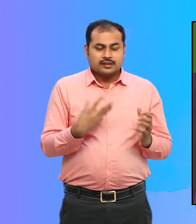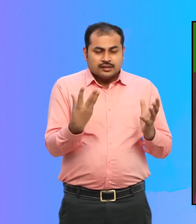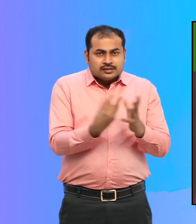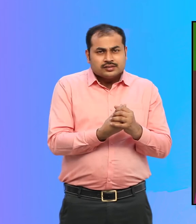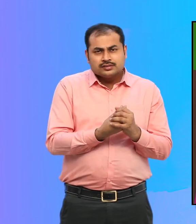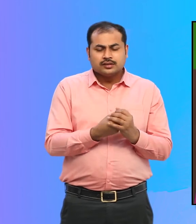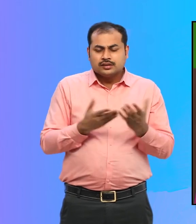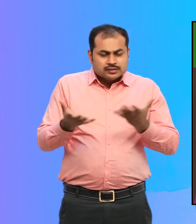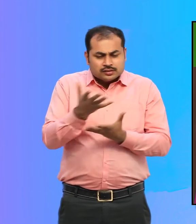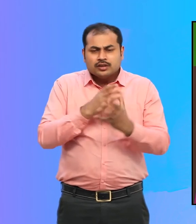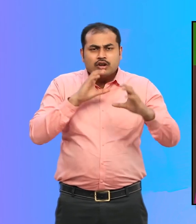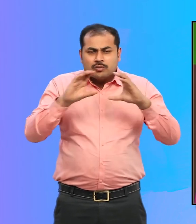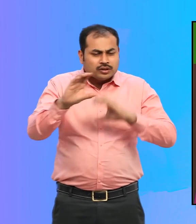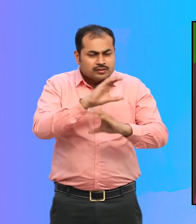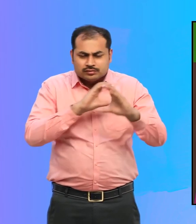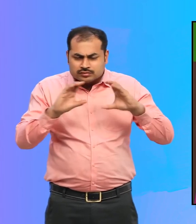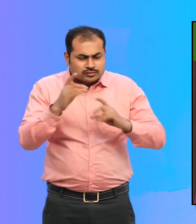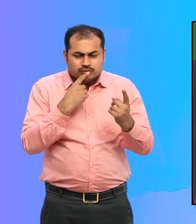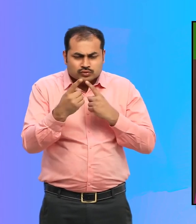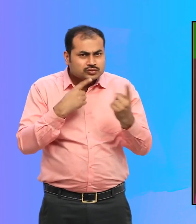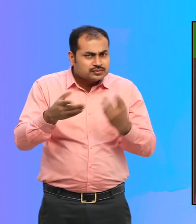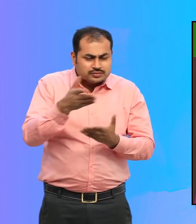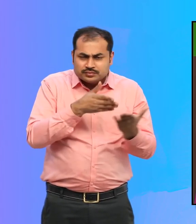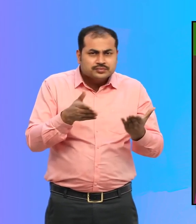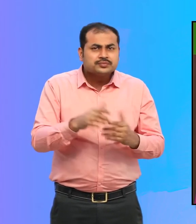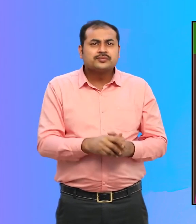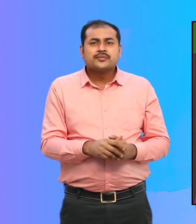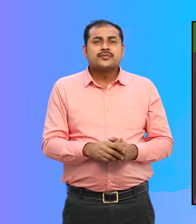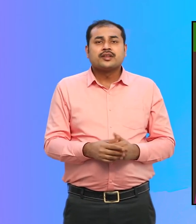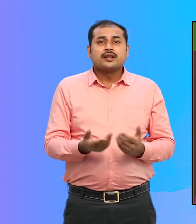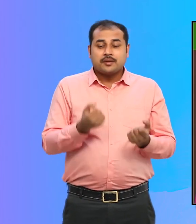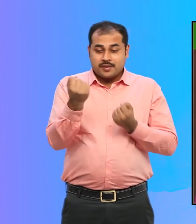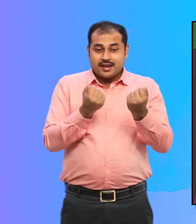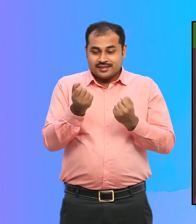यह बात करते हुए बस स्टॉप की तरफ जा रहे हैं